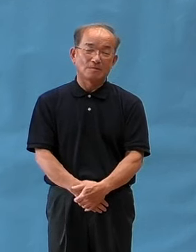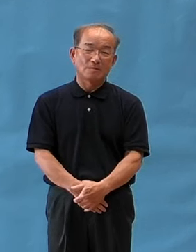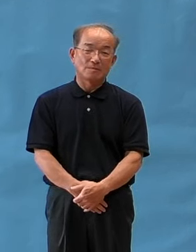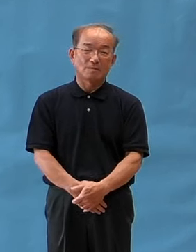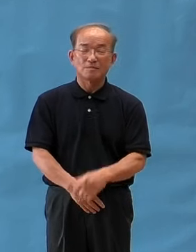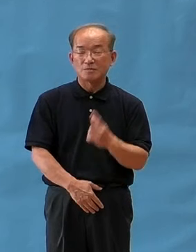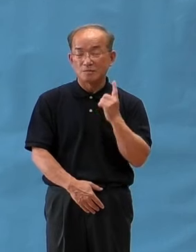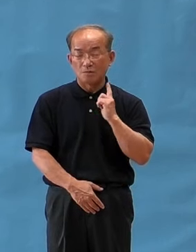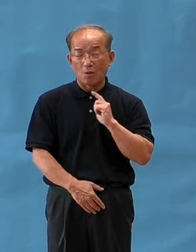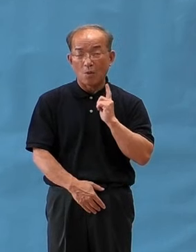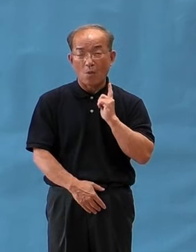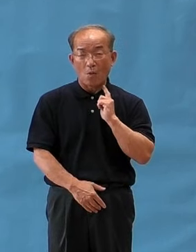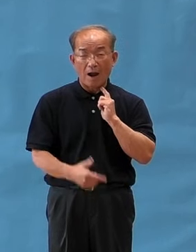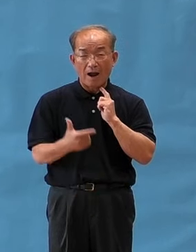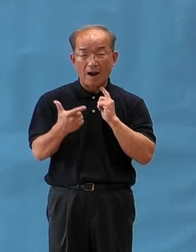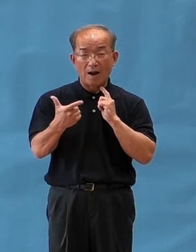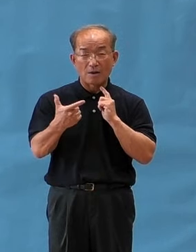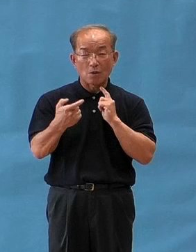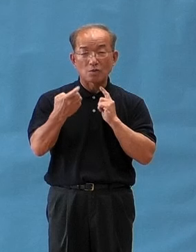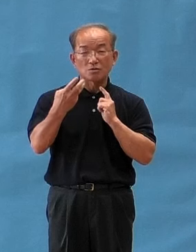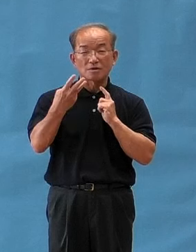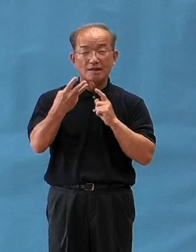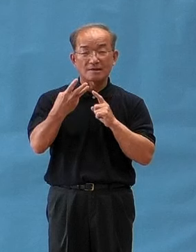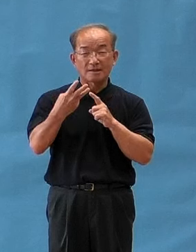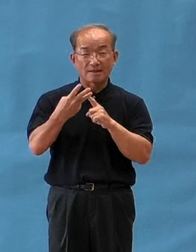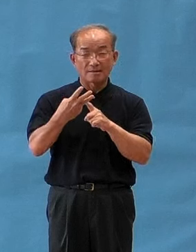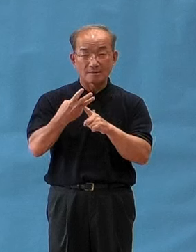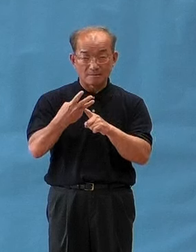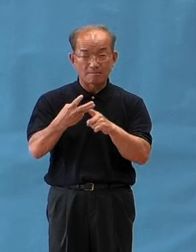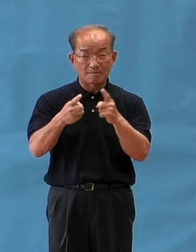昭和63年の入学なんです。